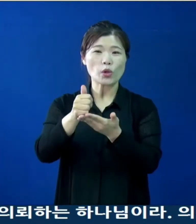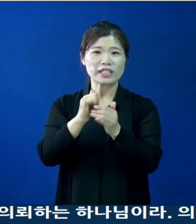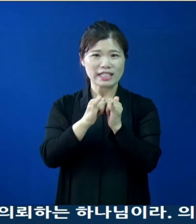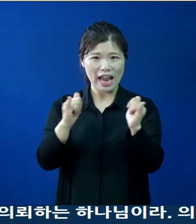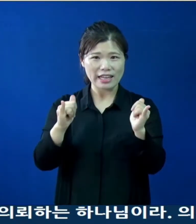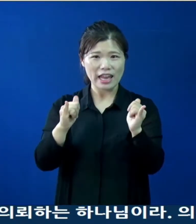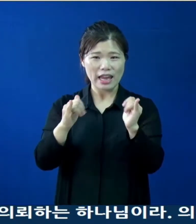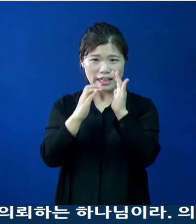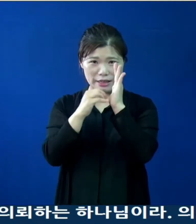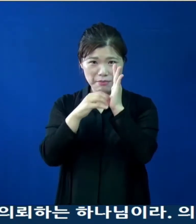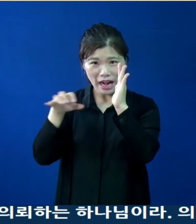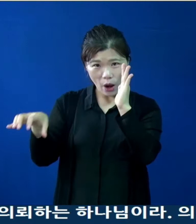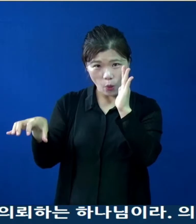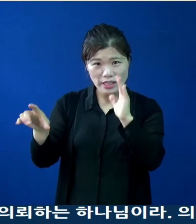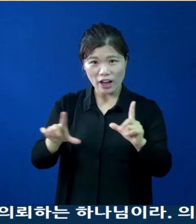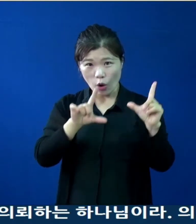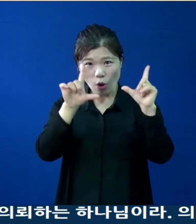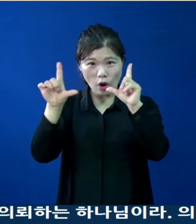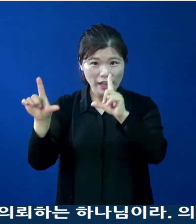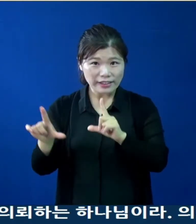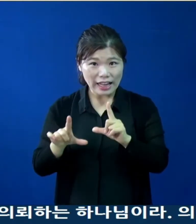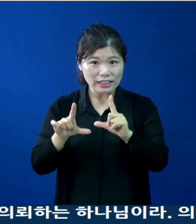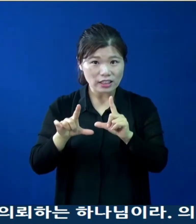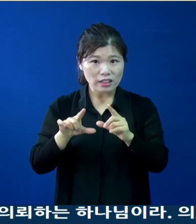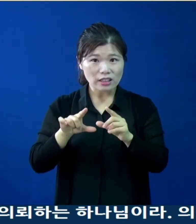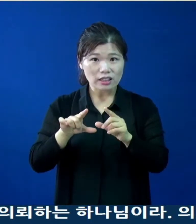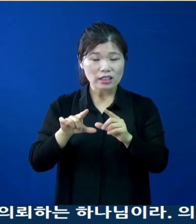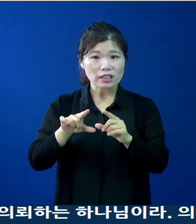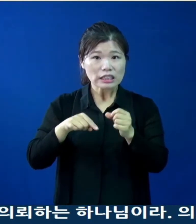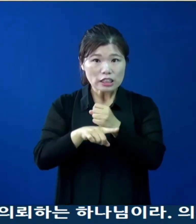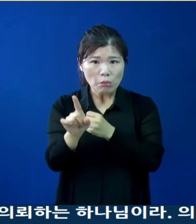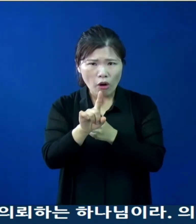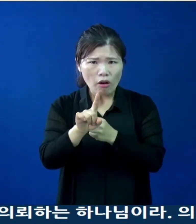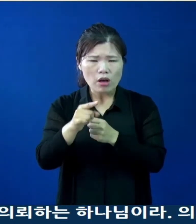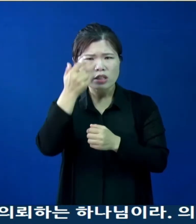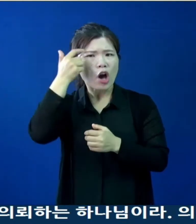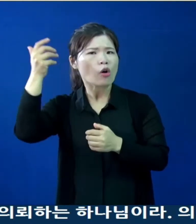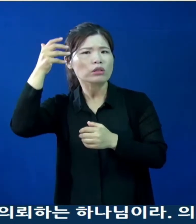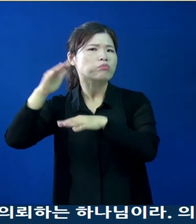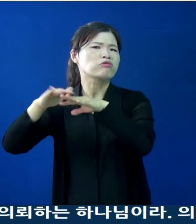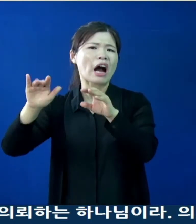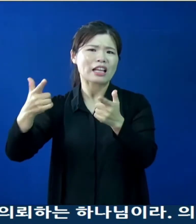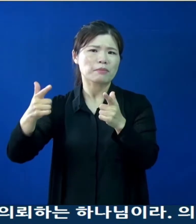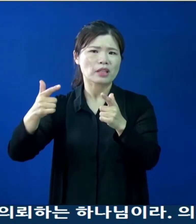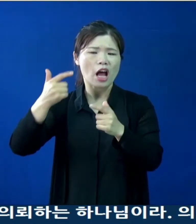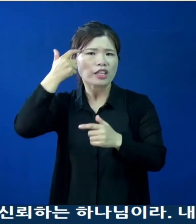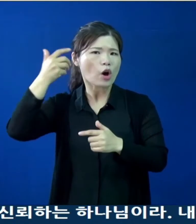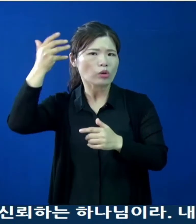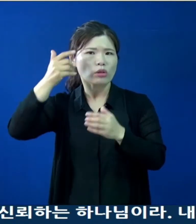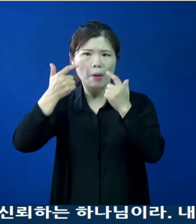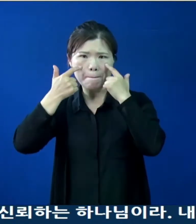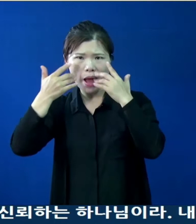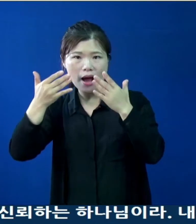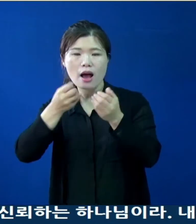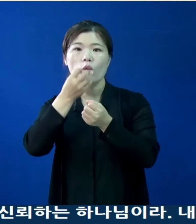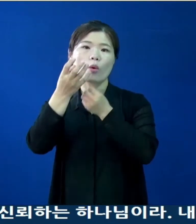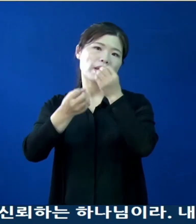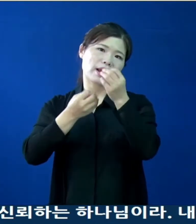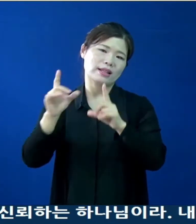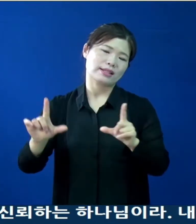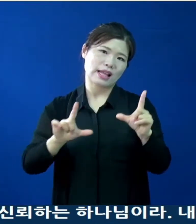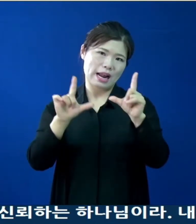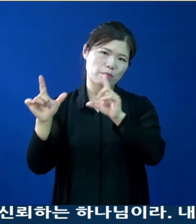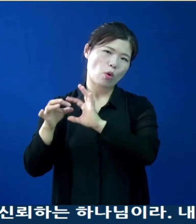것은 영적으로 풀어진 삶을 의미하는 게 아닙니다. 영적으로 하나님을 선명하게 고백하는 그 삶과